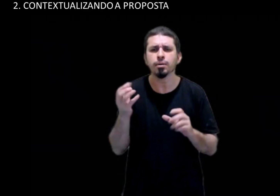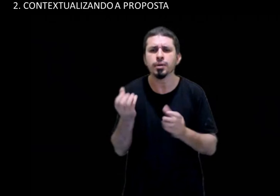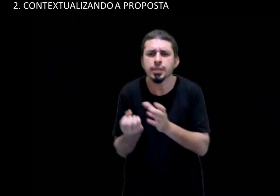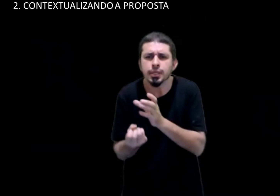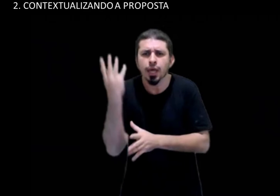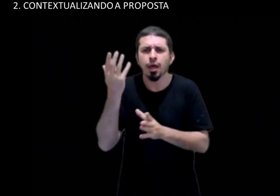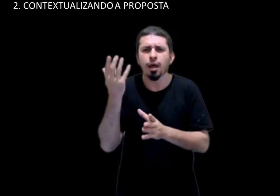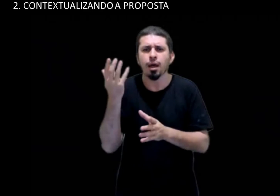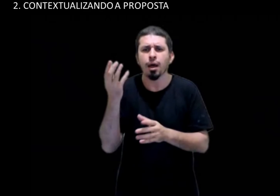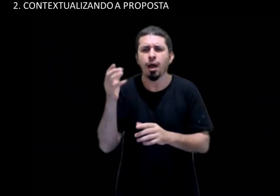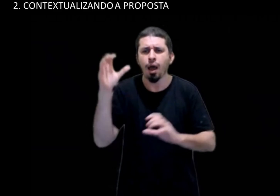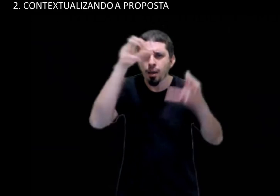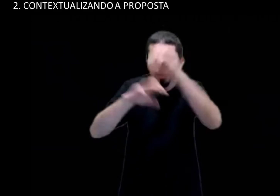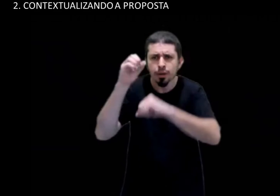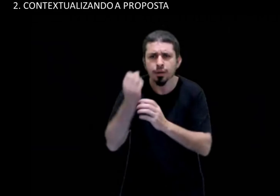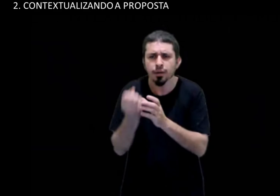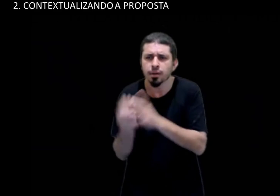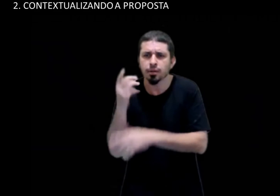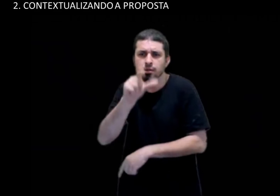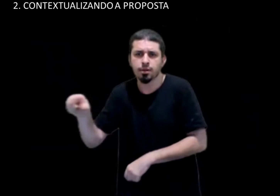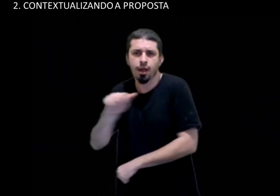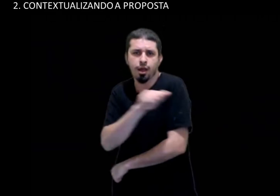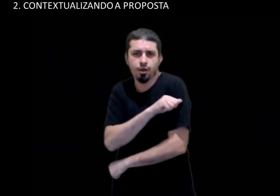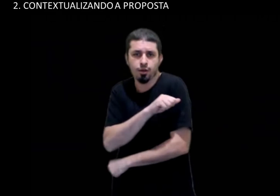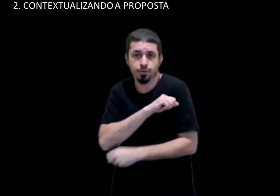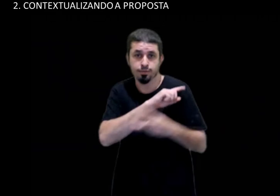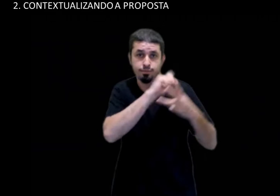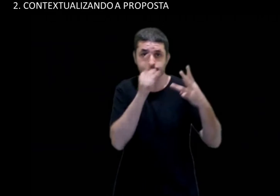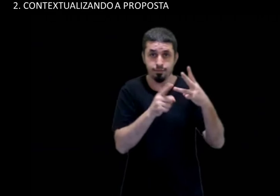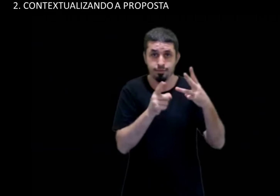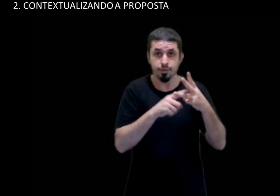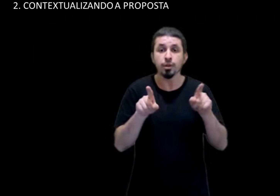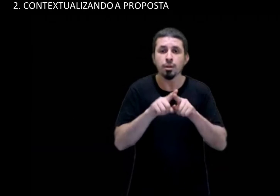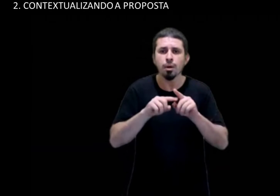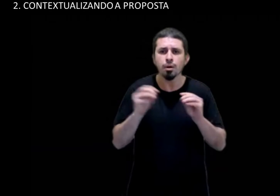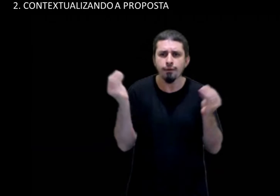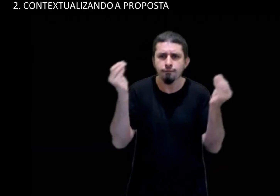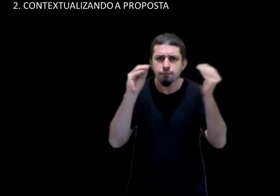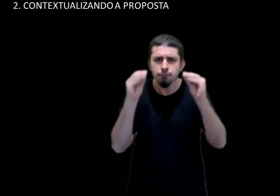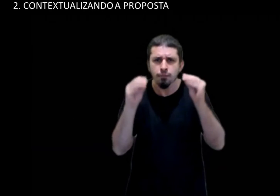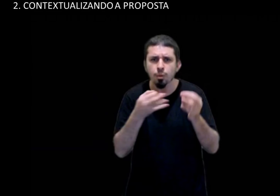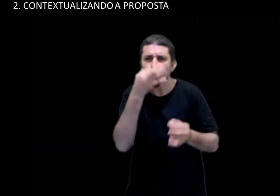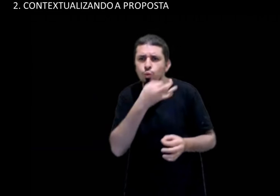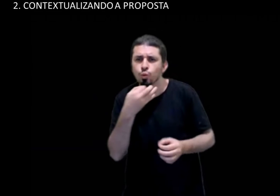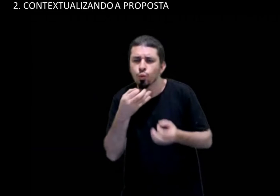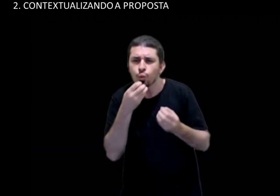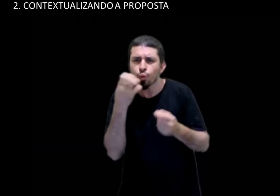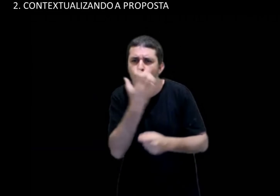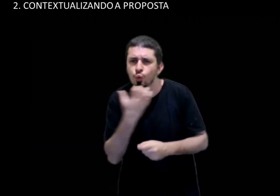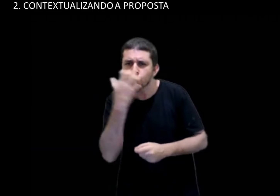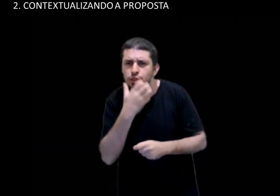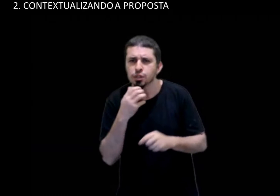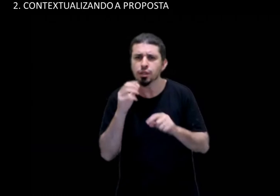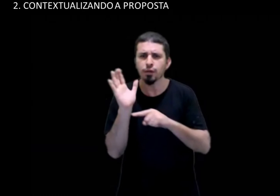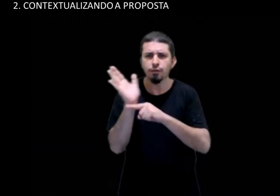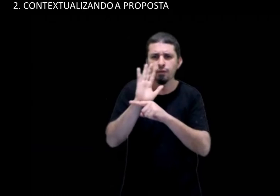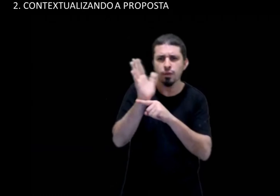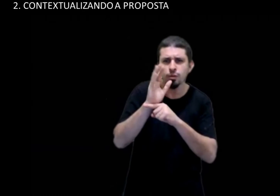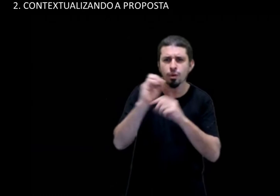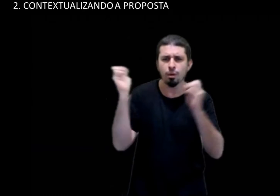aulas. 3. Aplicar música, imagem, vídeos, efeitos de transição e animação na construção